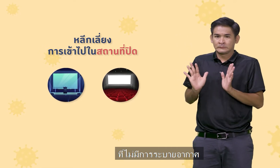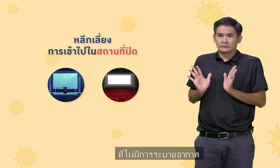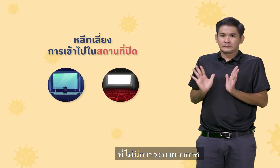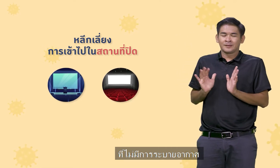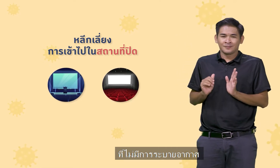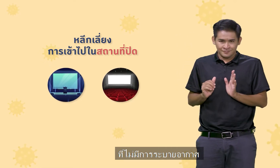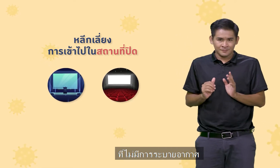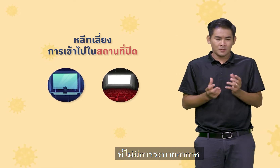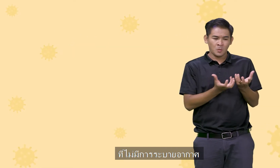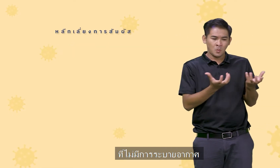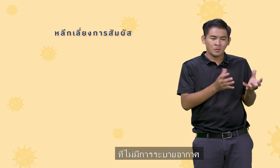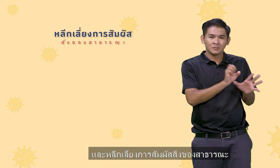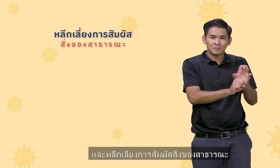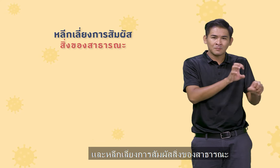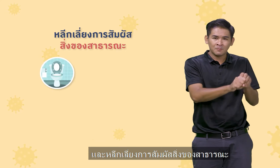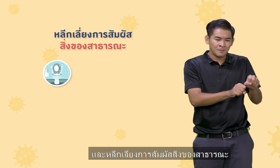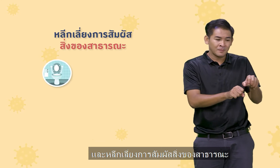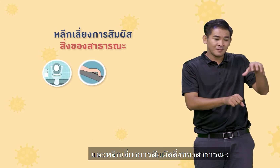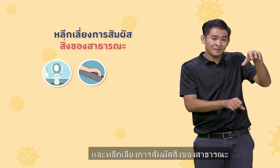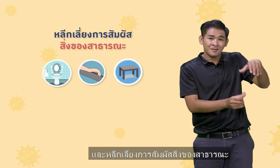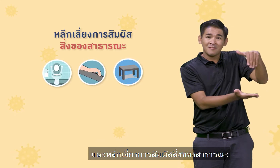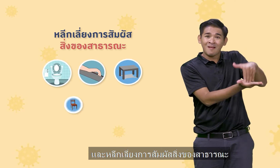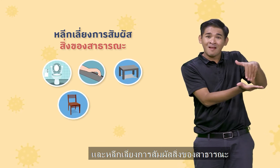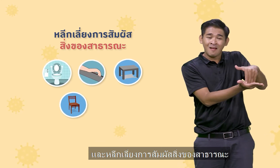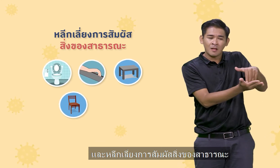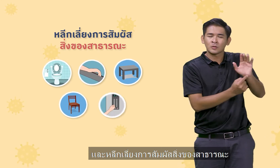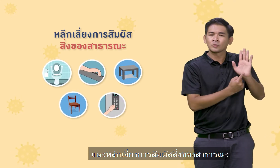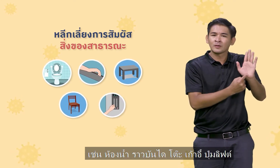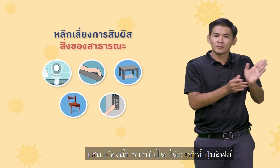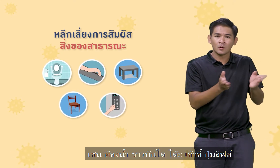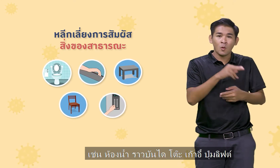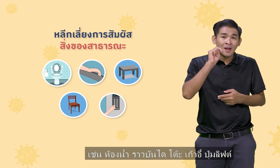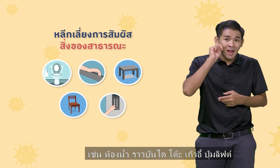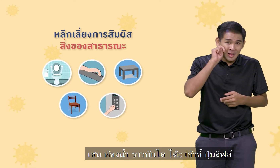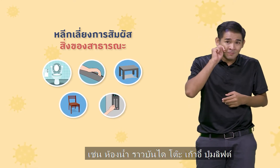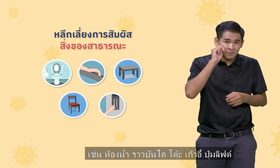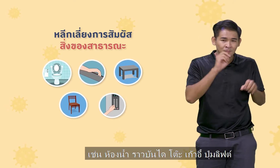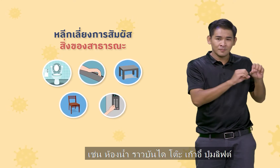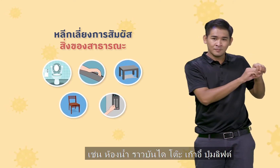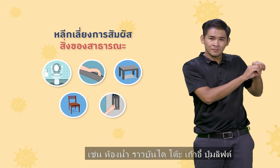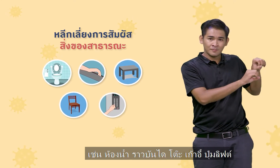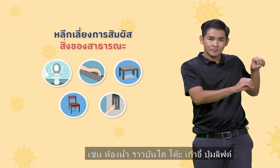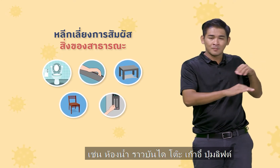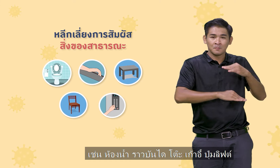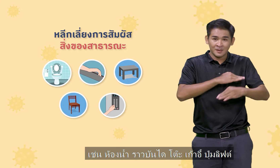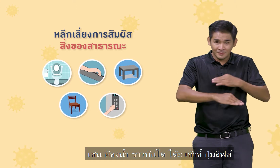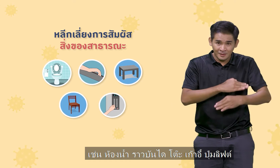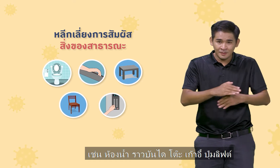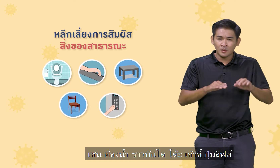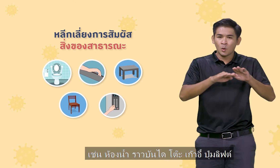าศและหลีกเลี่ยงการสัมผัสสิ่งของสาธารณะเช่นห้องน้ำราวบันไดโต๊ะเก้